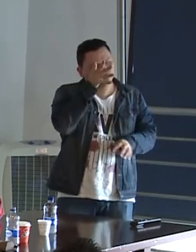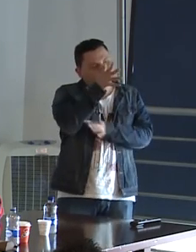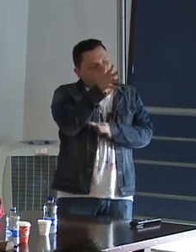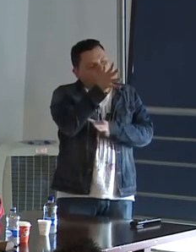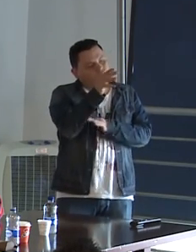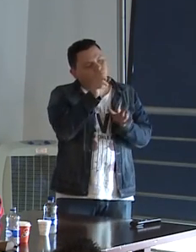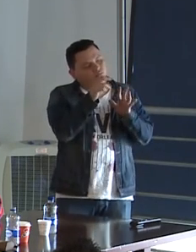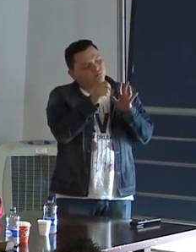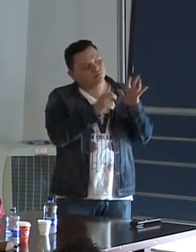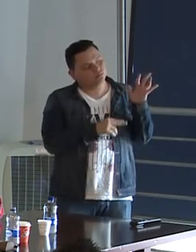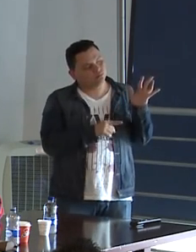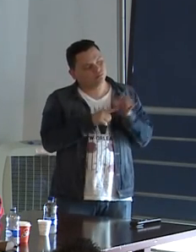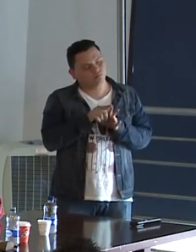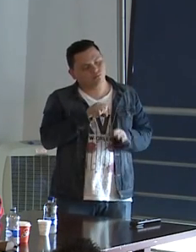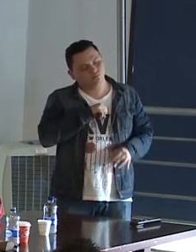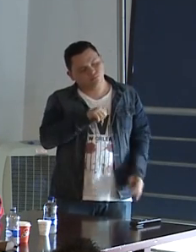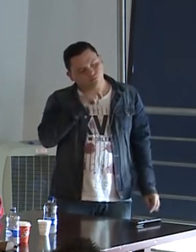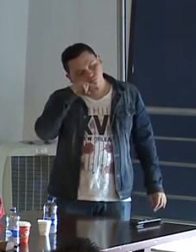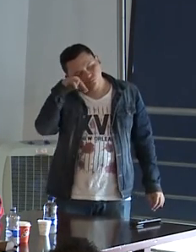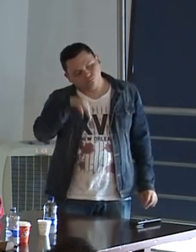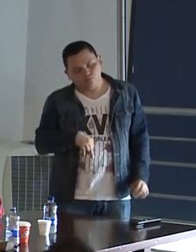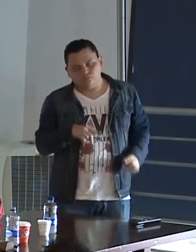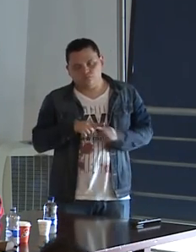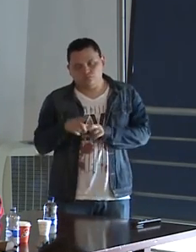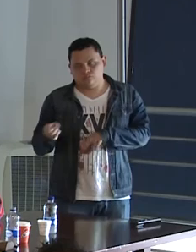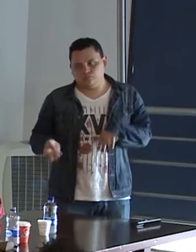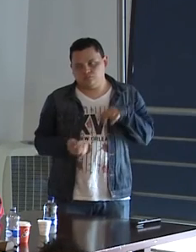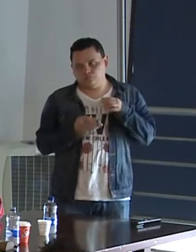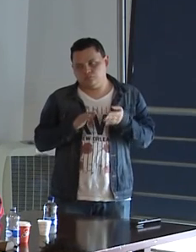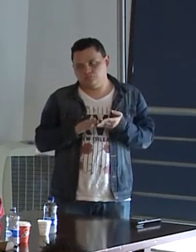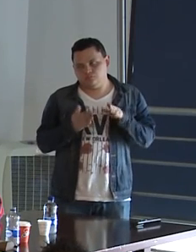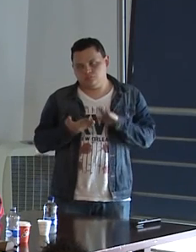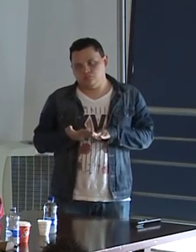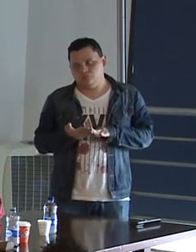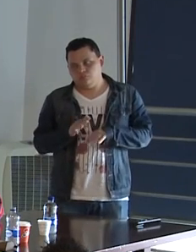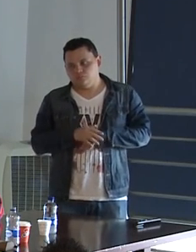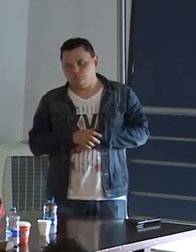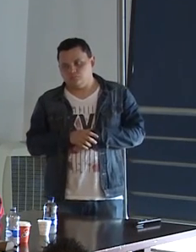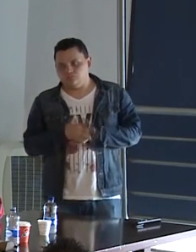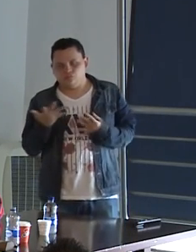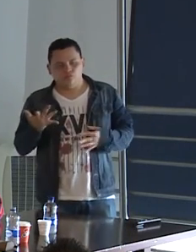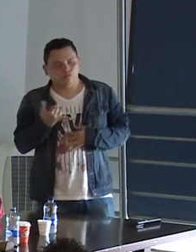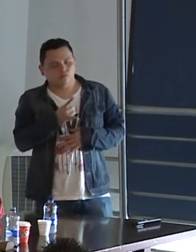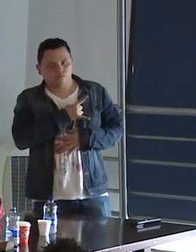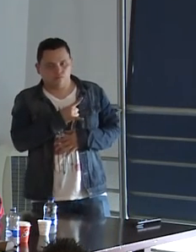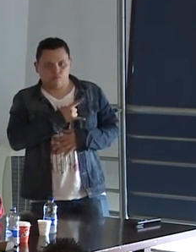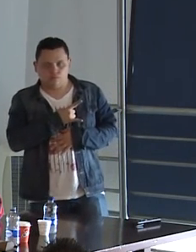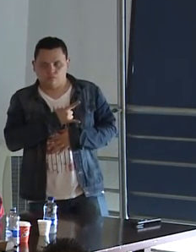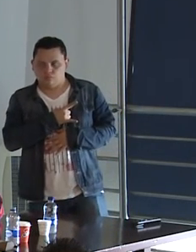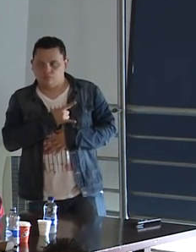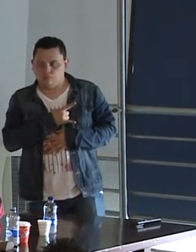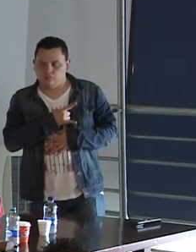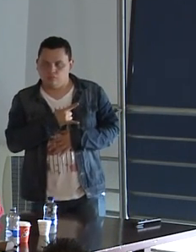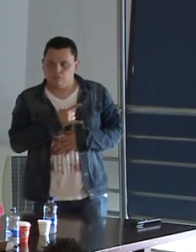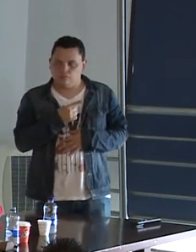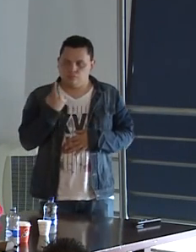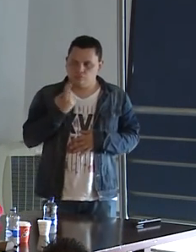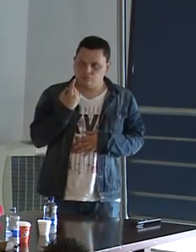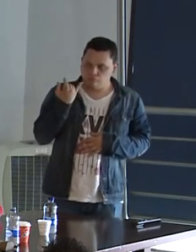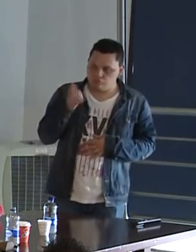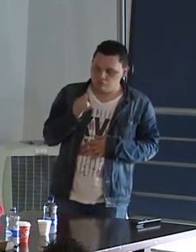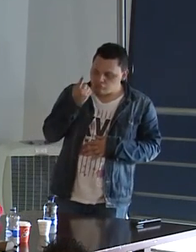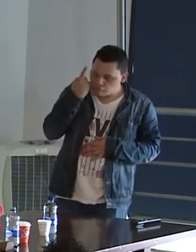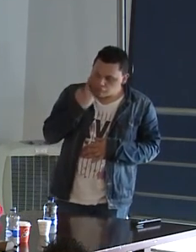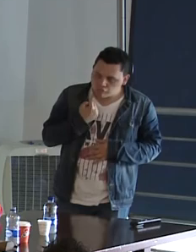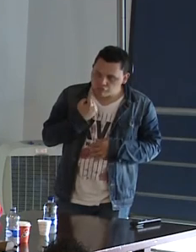seminario de derechos humanos y educación comunitaria en la universidad, solo después de